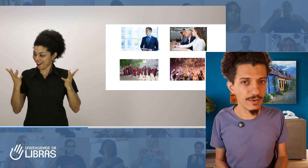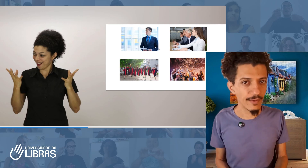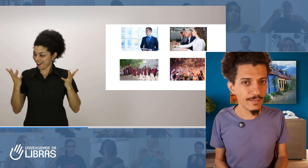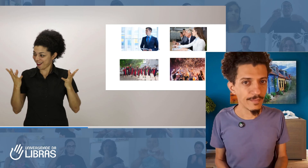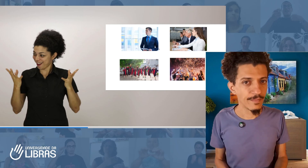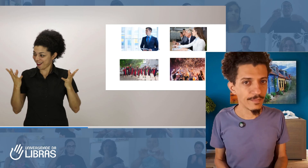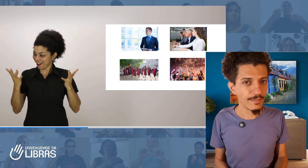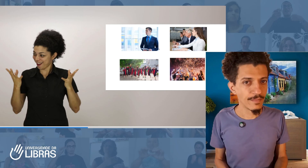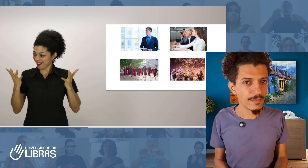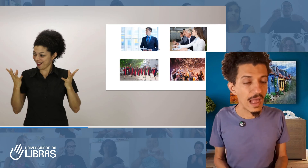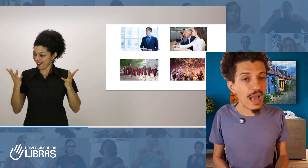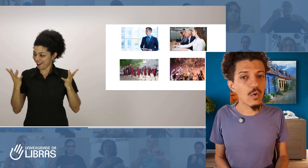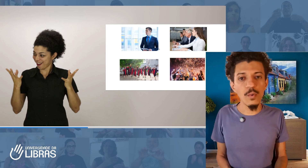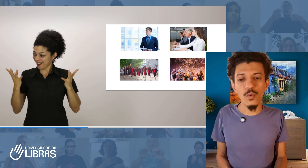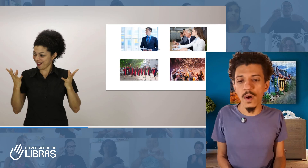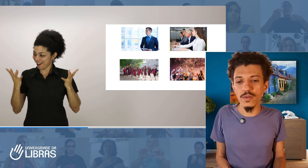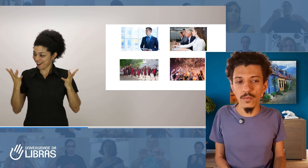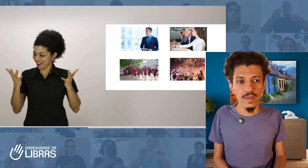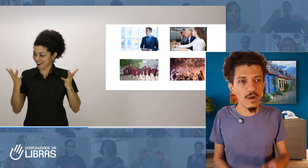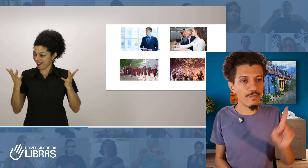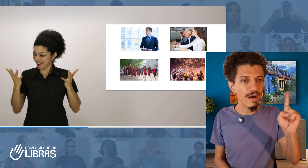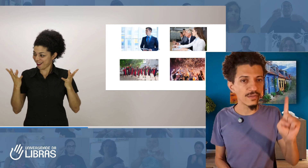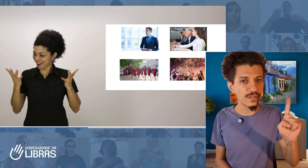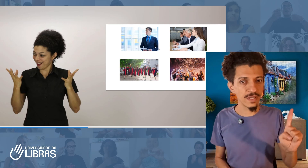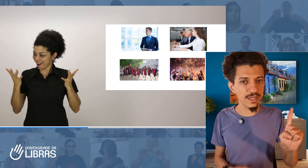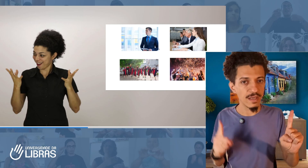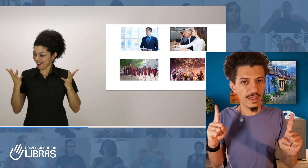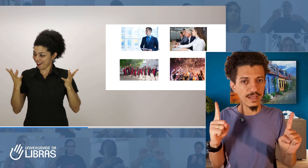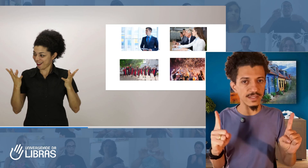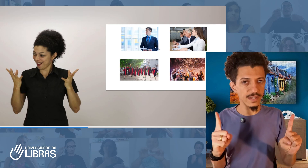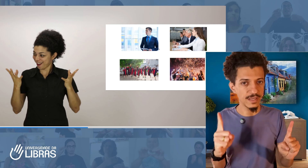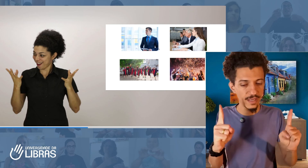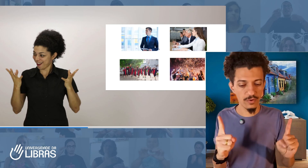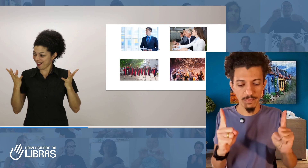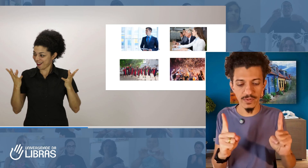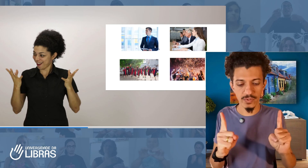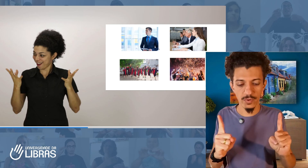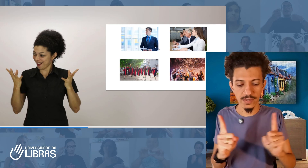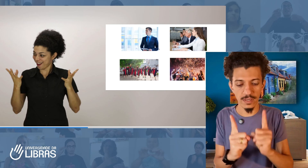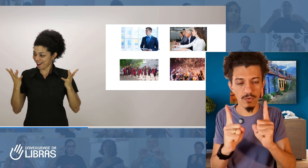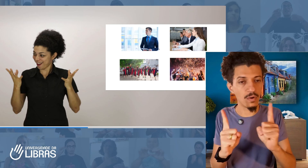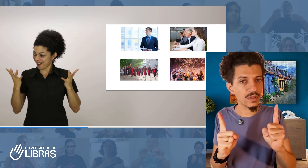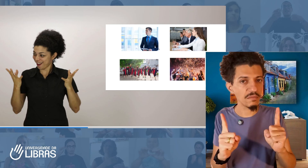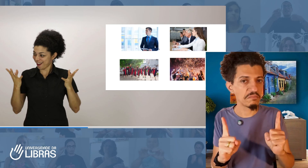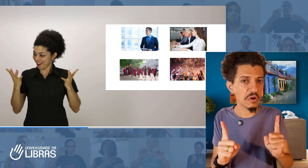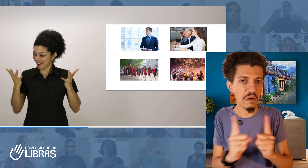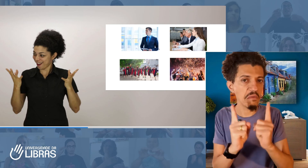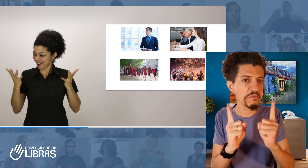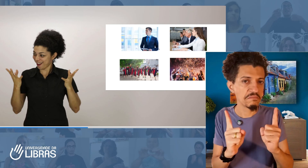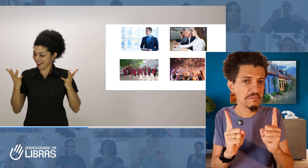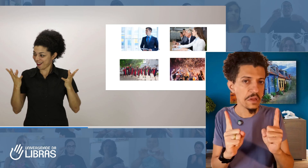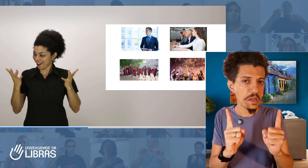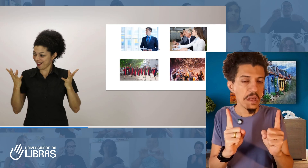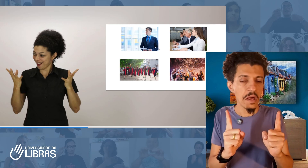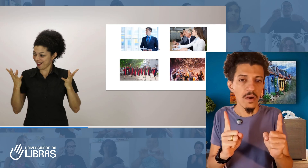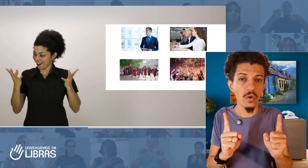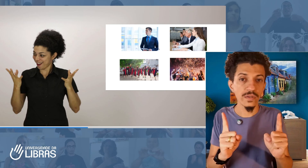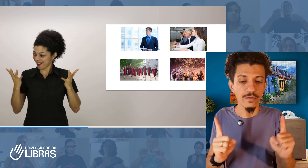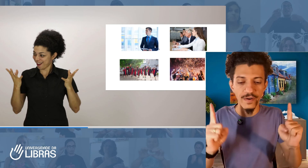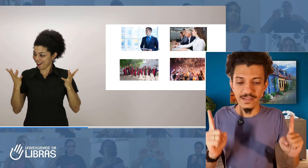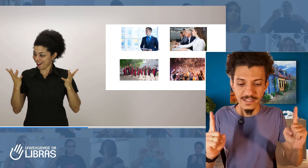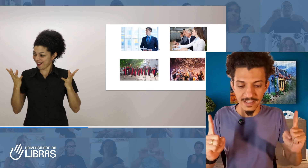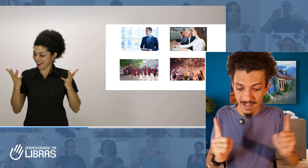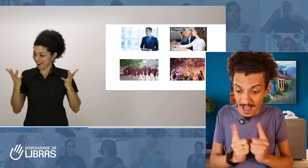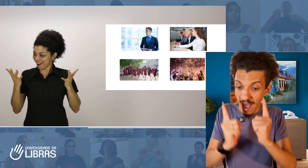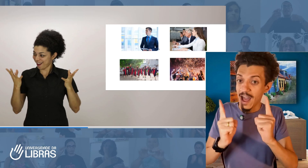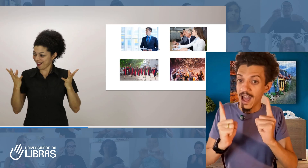interagindo. É como quando eu faço assim, e uma pessoa se encontra, normal. Ou se eu